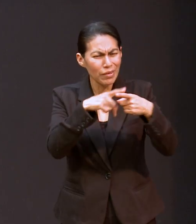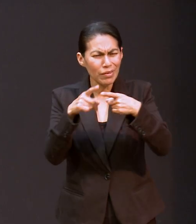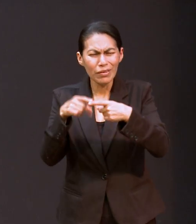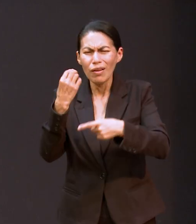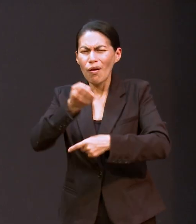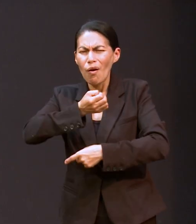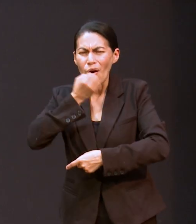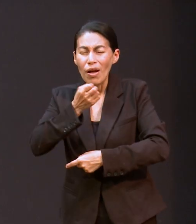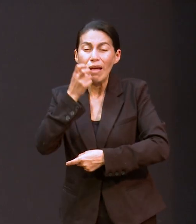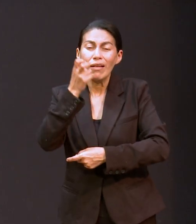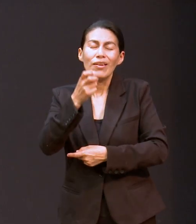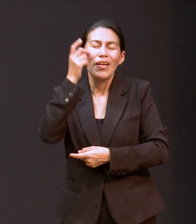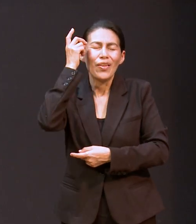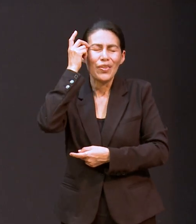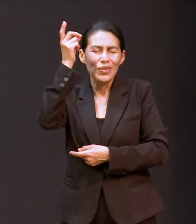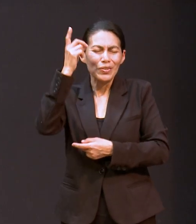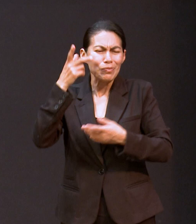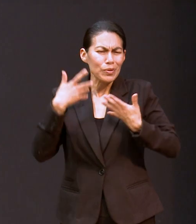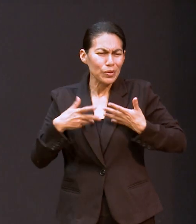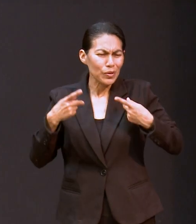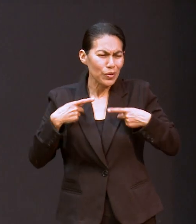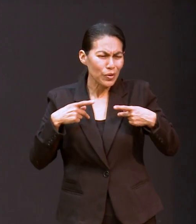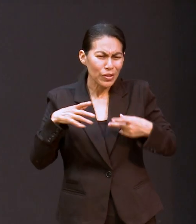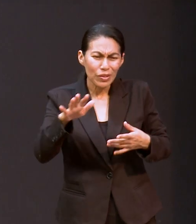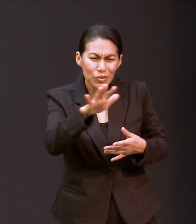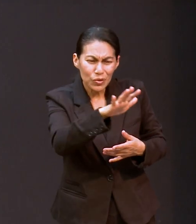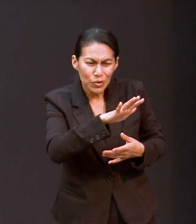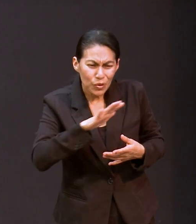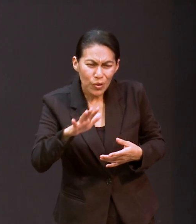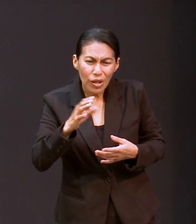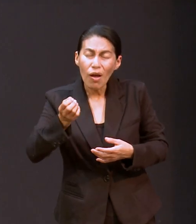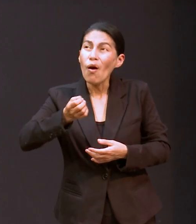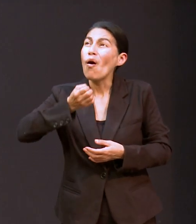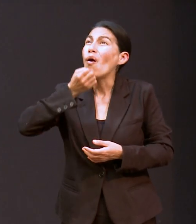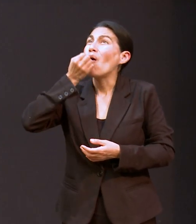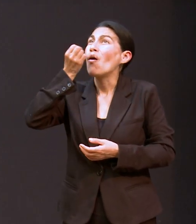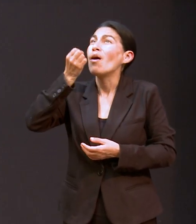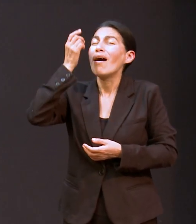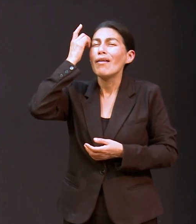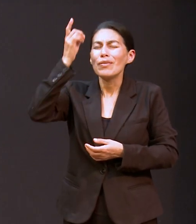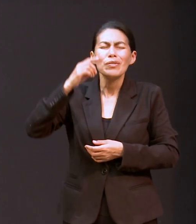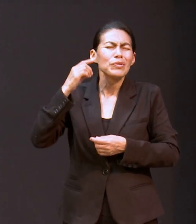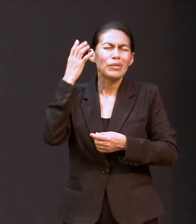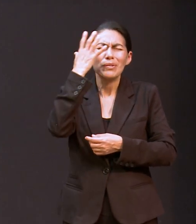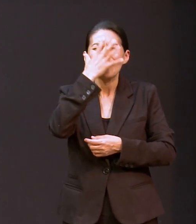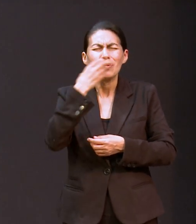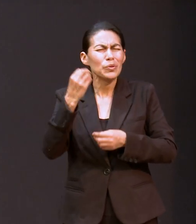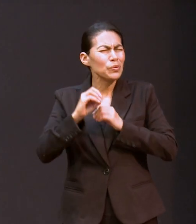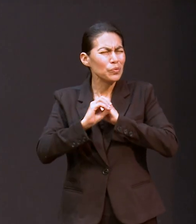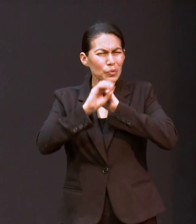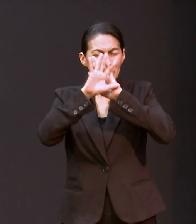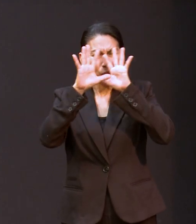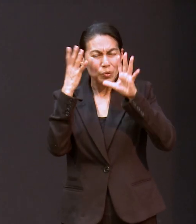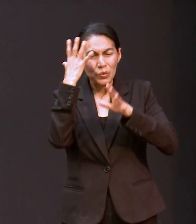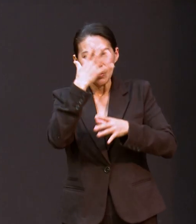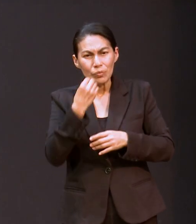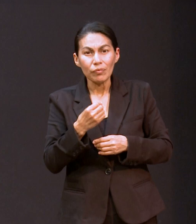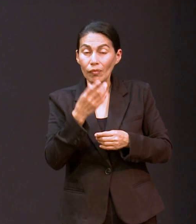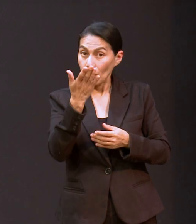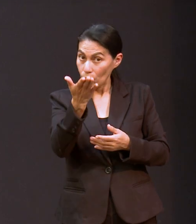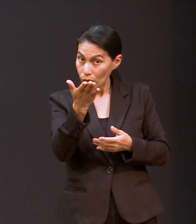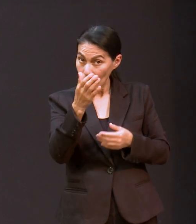grandes maravillosas cosas pasan Así que Imagínese cuando usted llame hoy si usted está buscando mande su mensaje